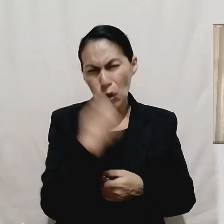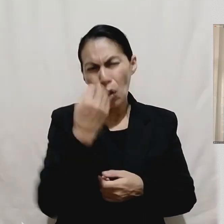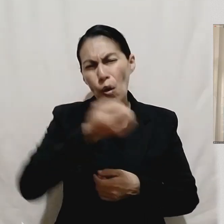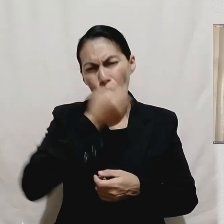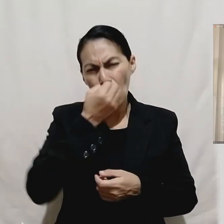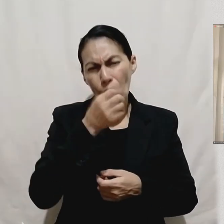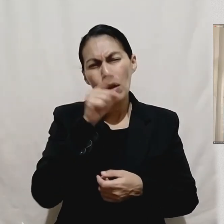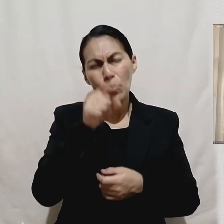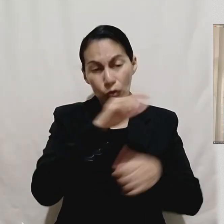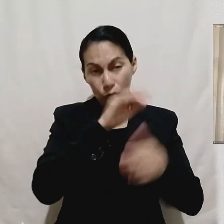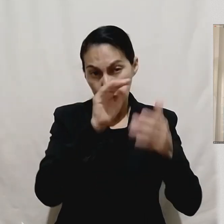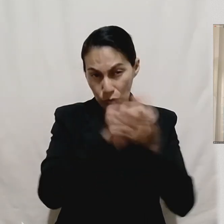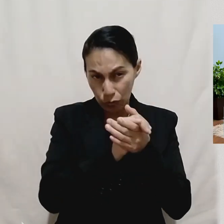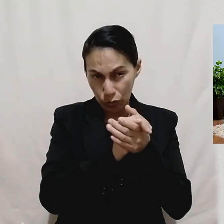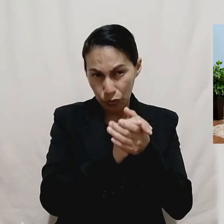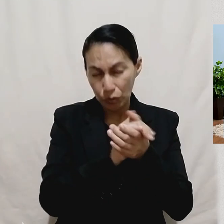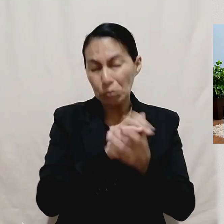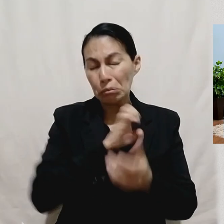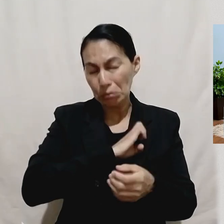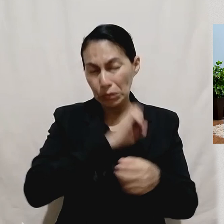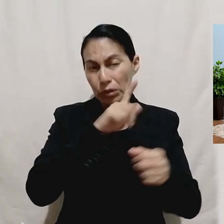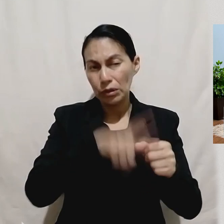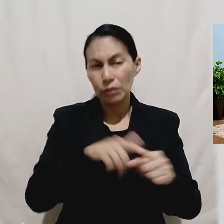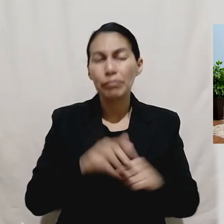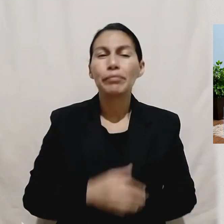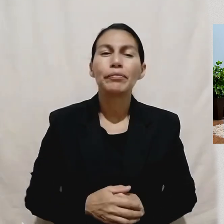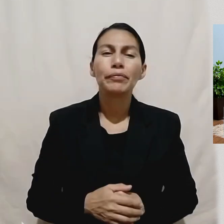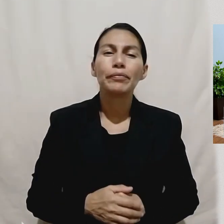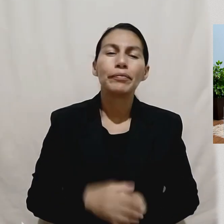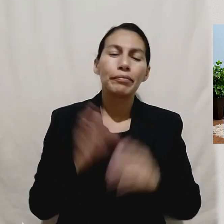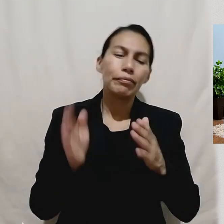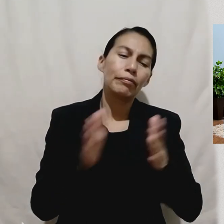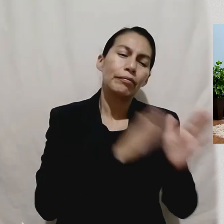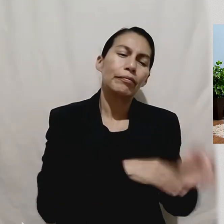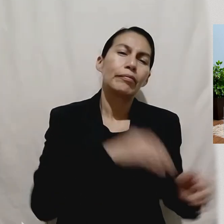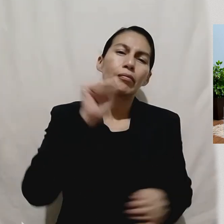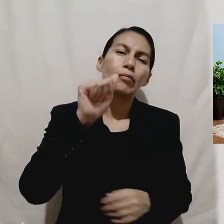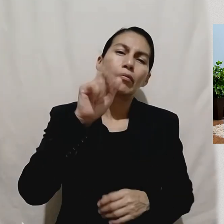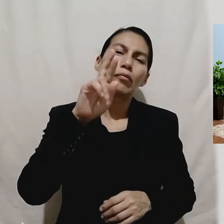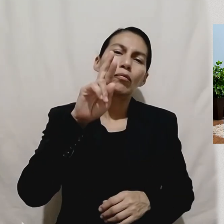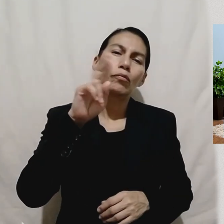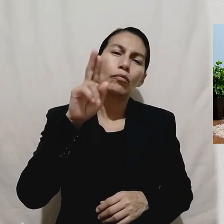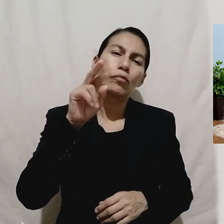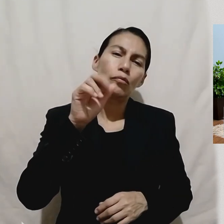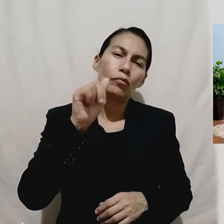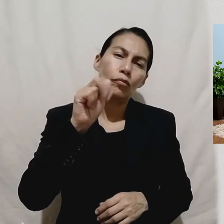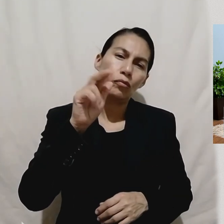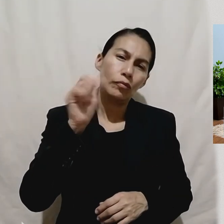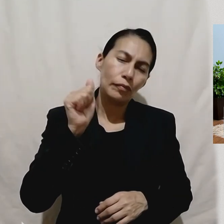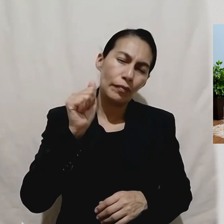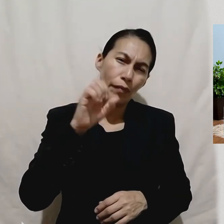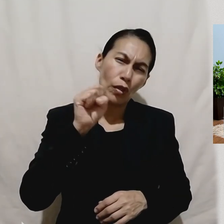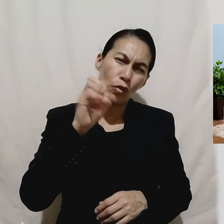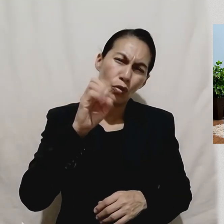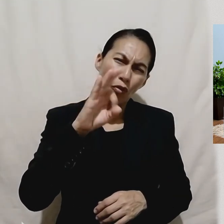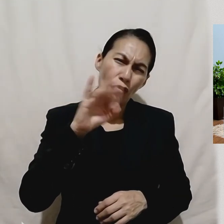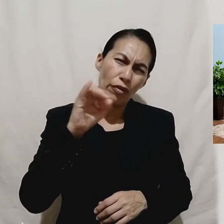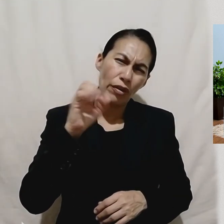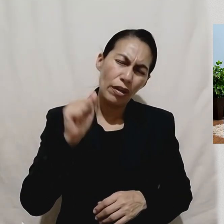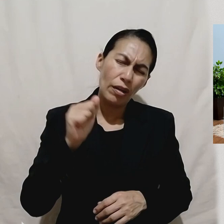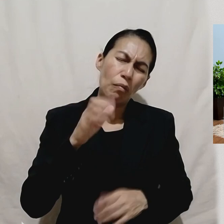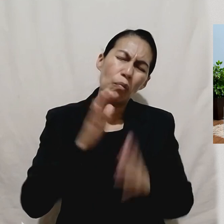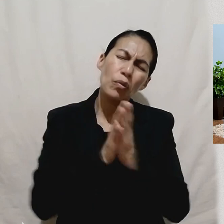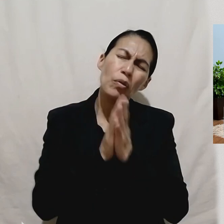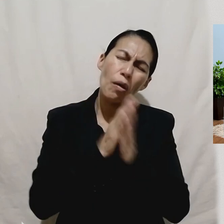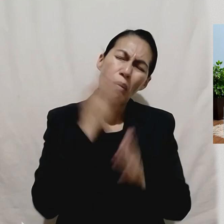orando por tu esposo especialmente Aurora Sofía Morales por favor pido oración por